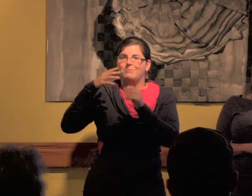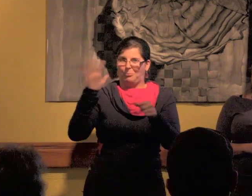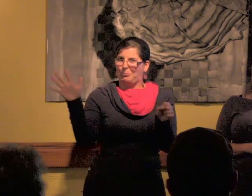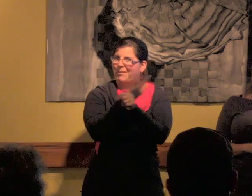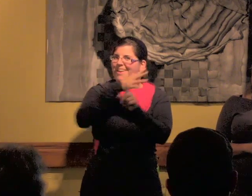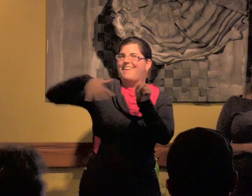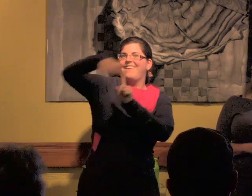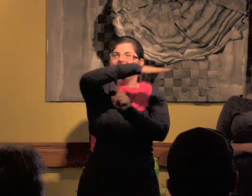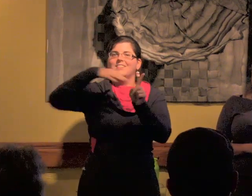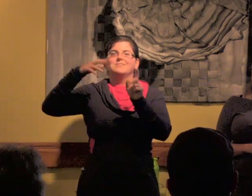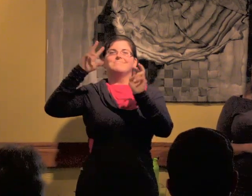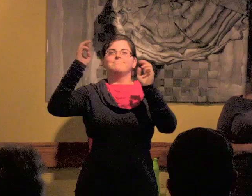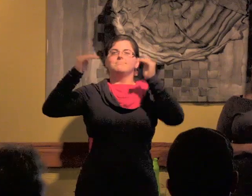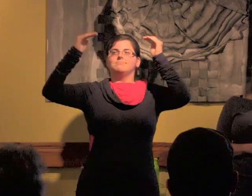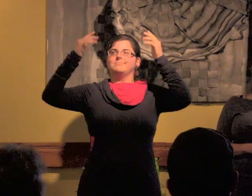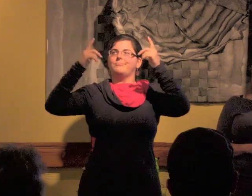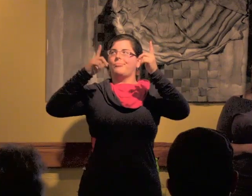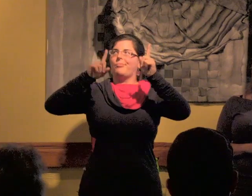cercle.